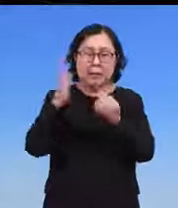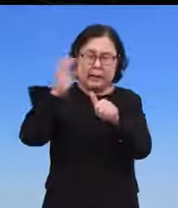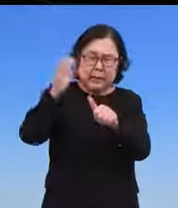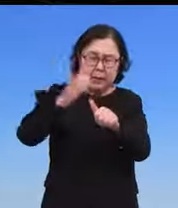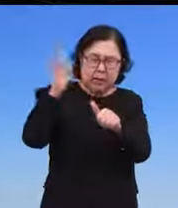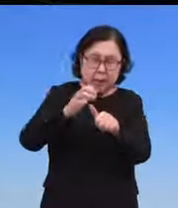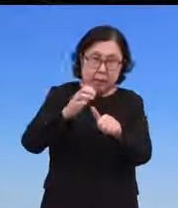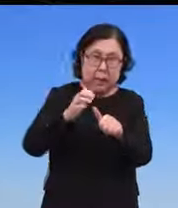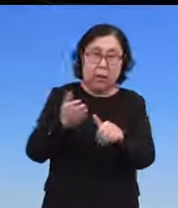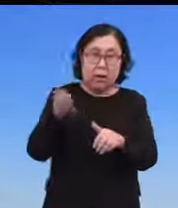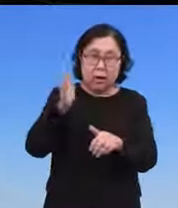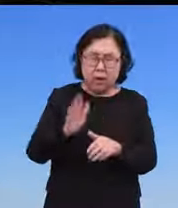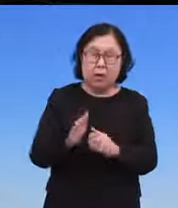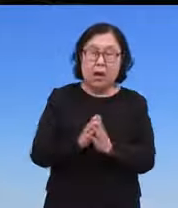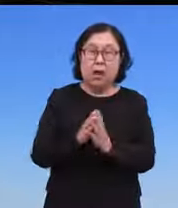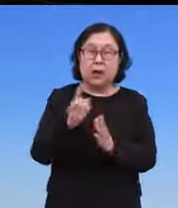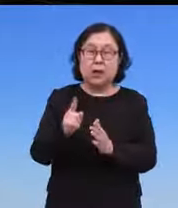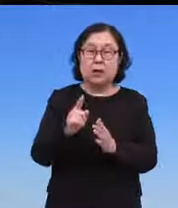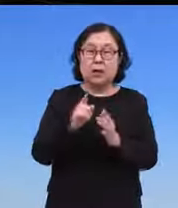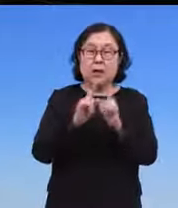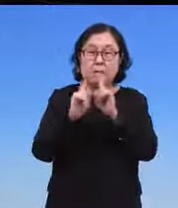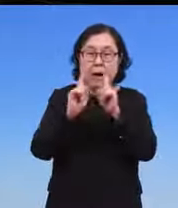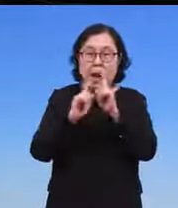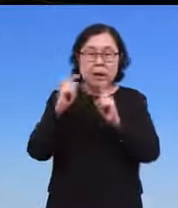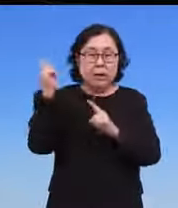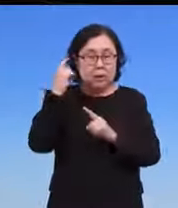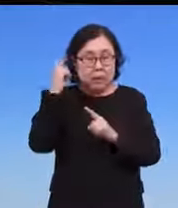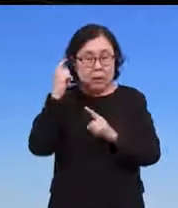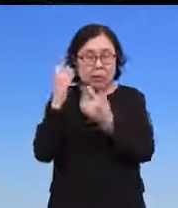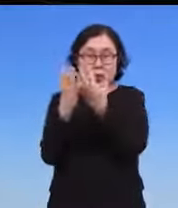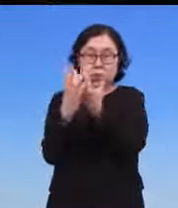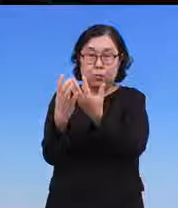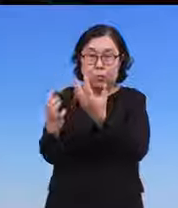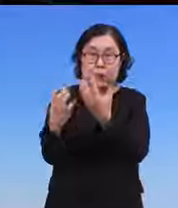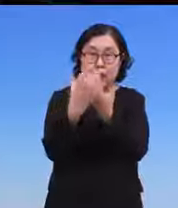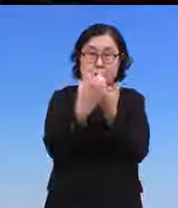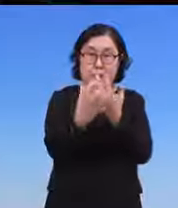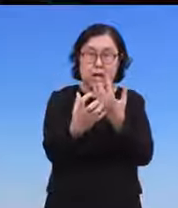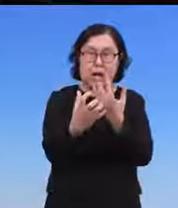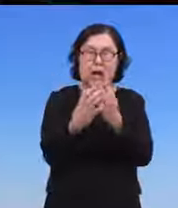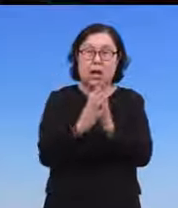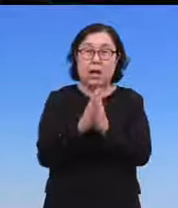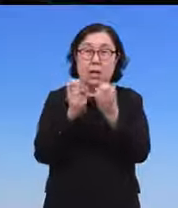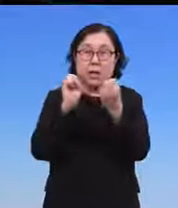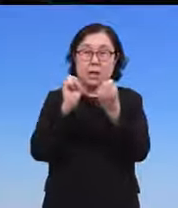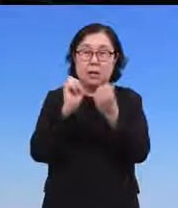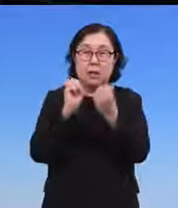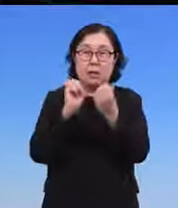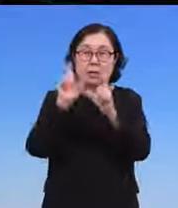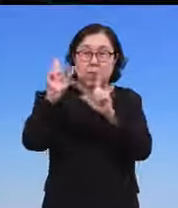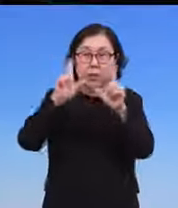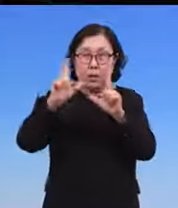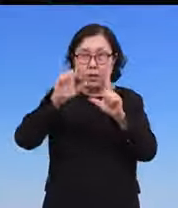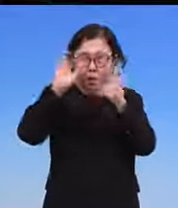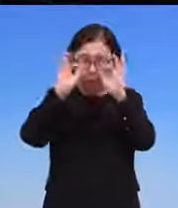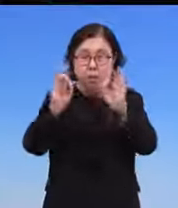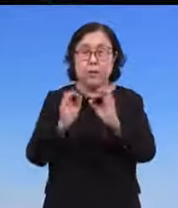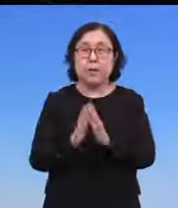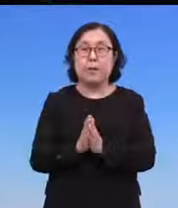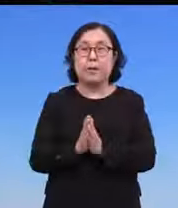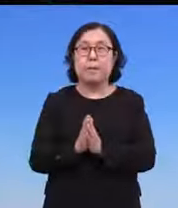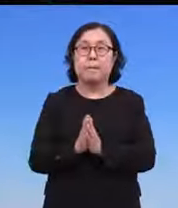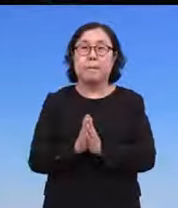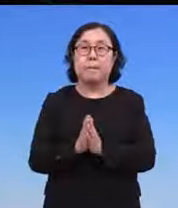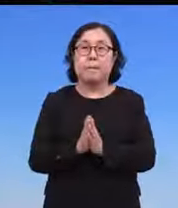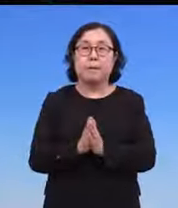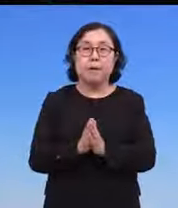놀라운데 더 놀라운 건 그런 모독적인 소리를 들은 그 군중들의 반응이에요. 독사의 자식들이라는 소리를 들은 사람들의 반응이